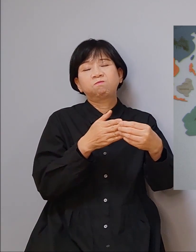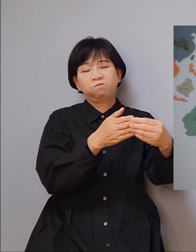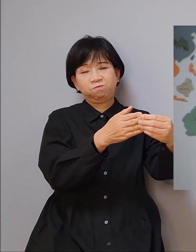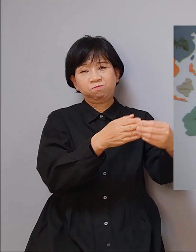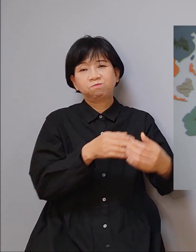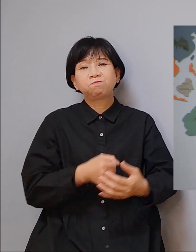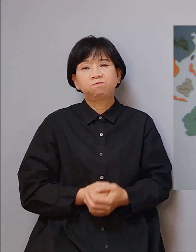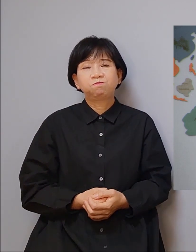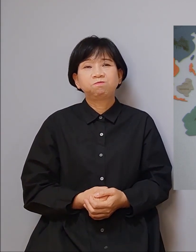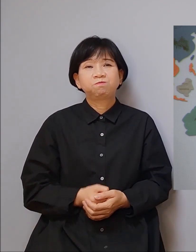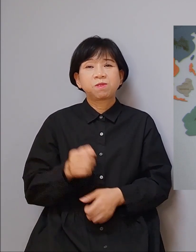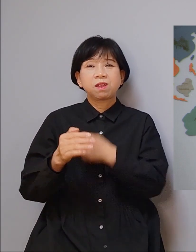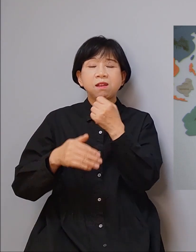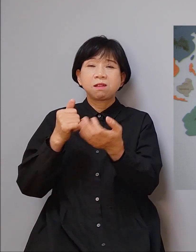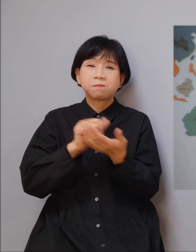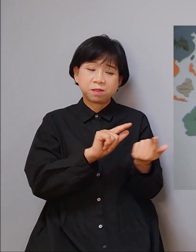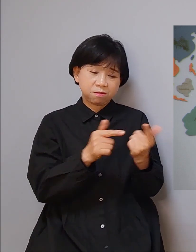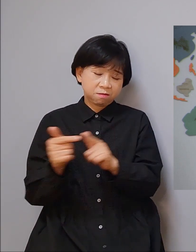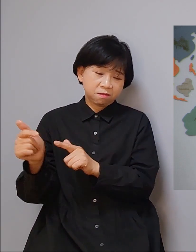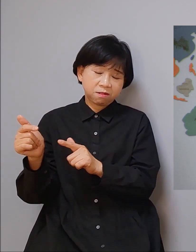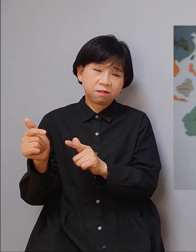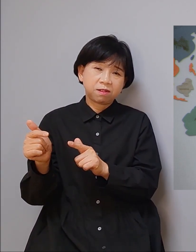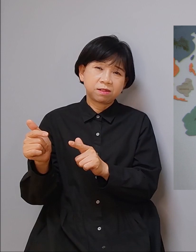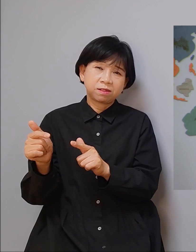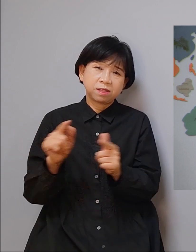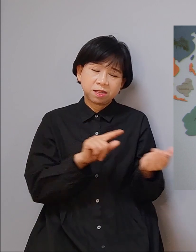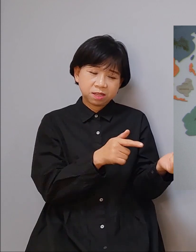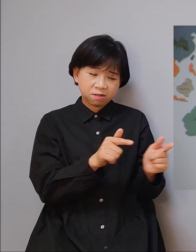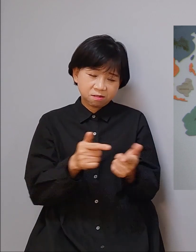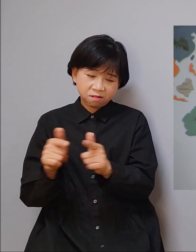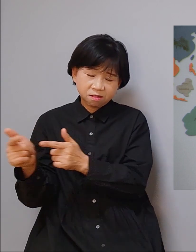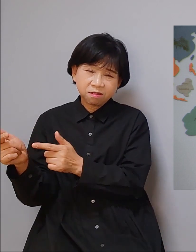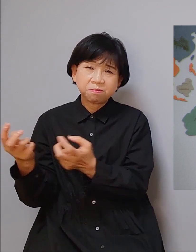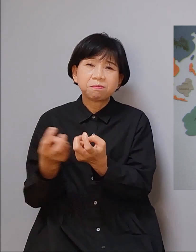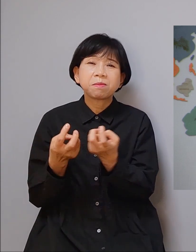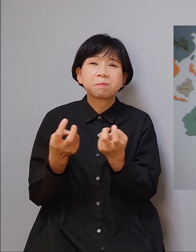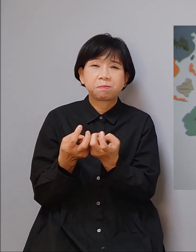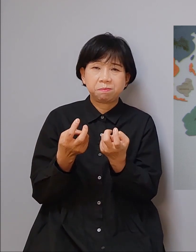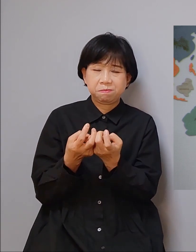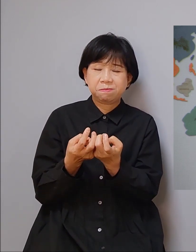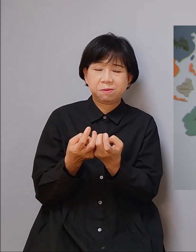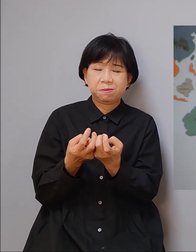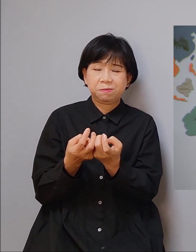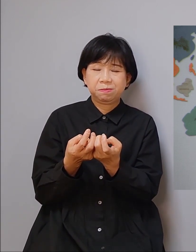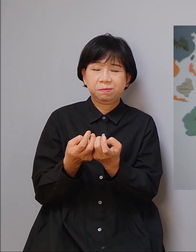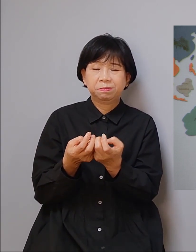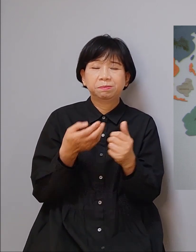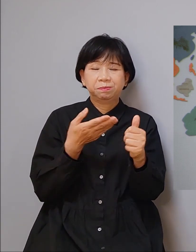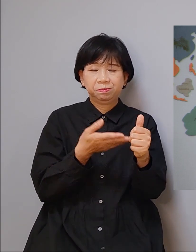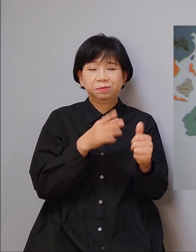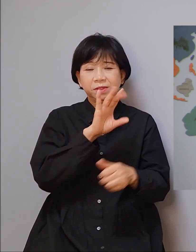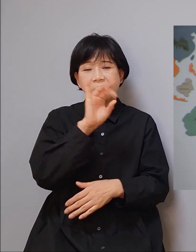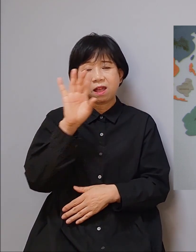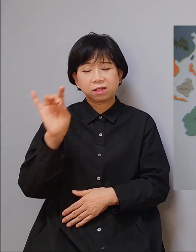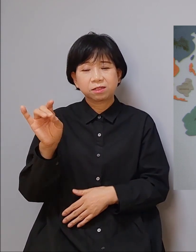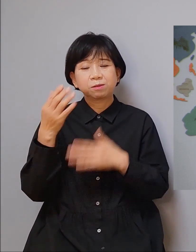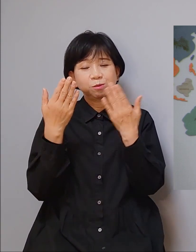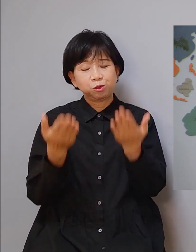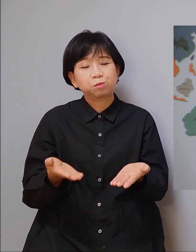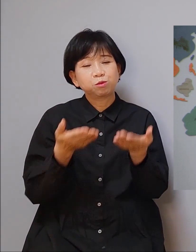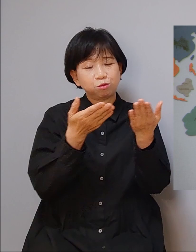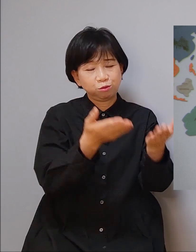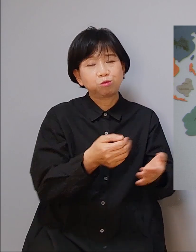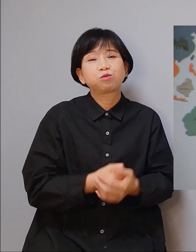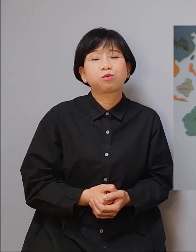줍니다. 하나님은 다양한 방법으로 그분을 기다리게 하시는데요, 때로는 우리에게 쉼을 허락하십니다. 때로는 우리를